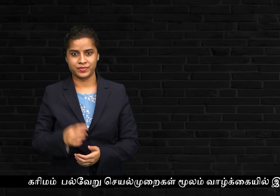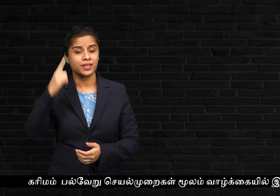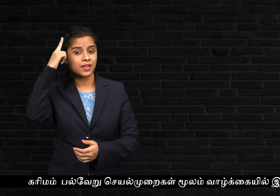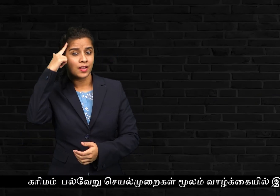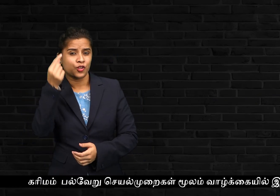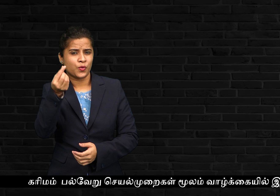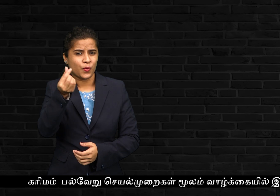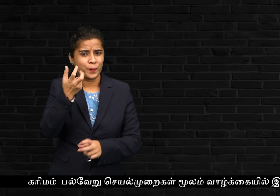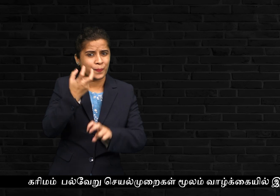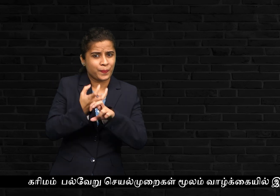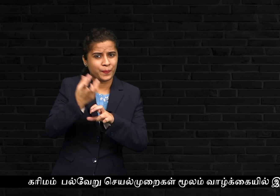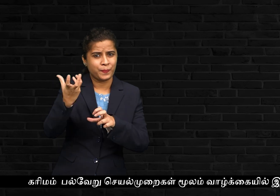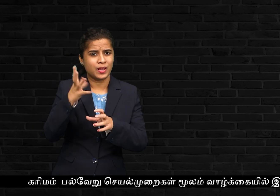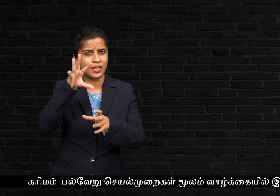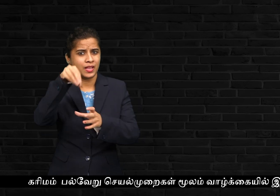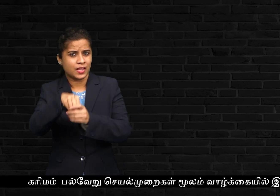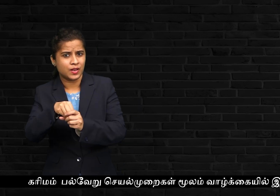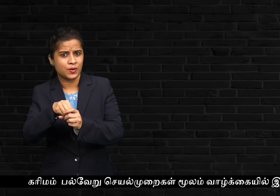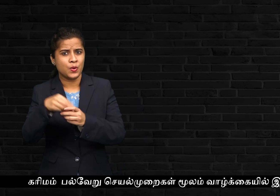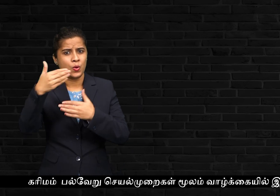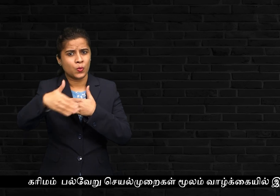பல்வேறு செயல்முறைகள் மூலம் வாழ்க்கையில் இணைக்கப்படுகிறது.